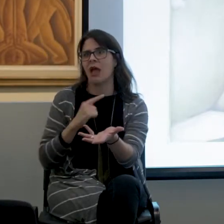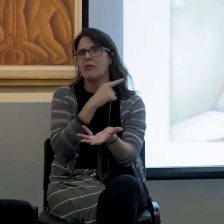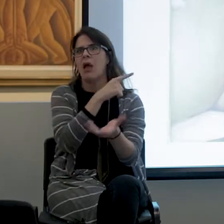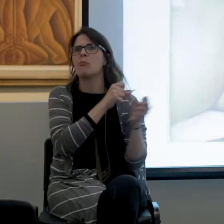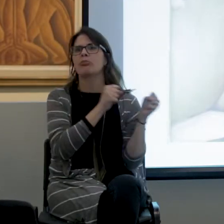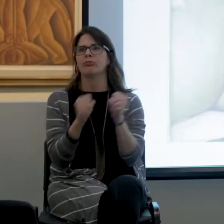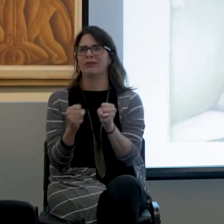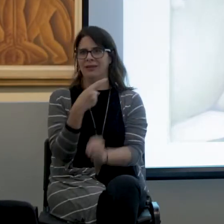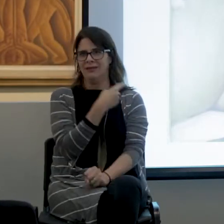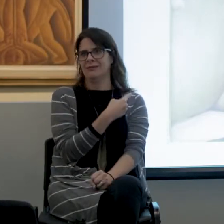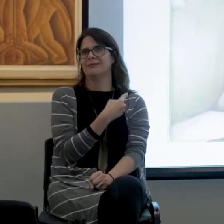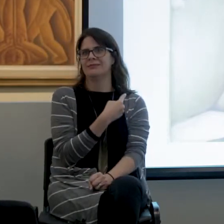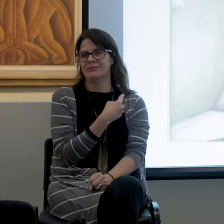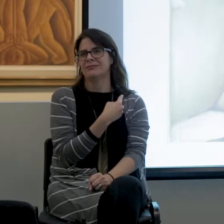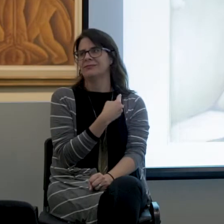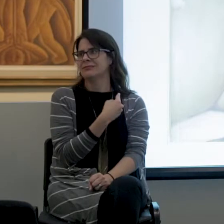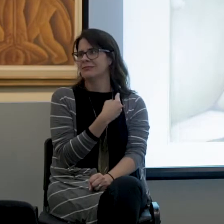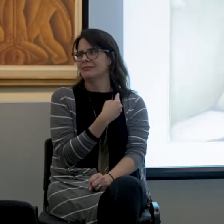Não é isso?